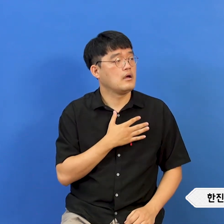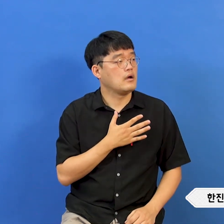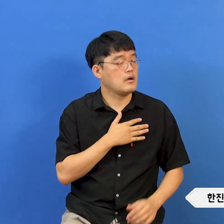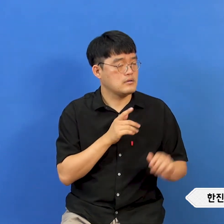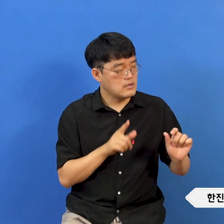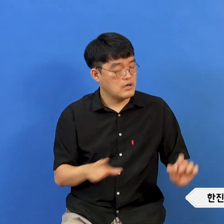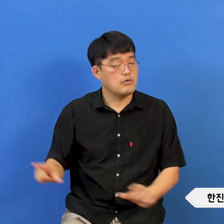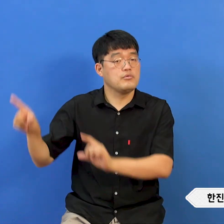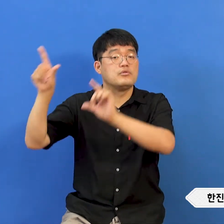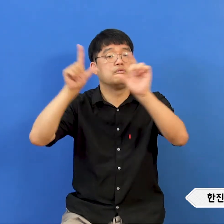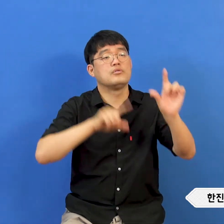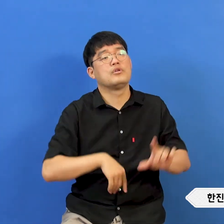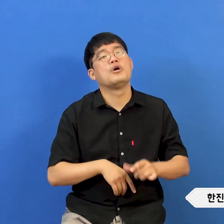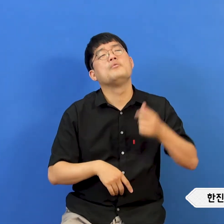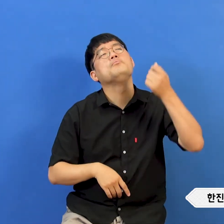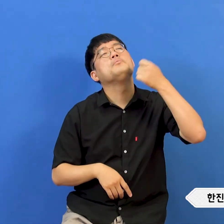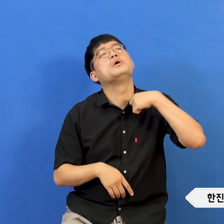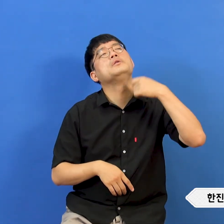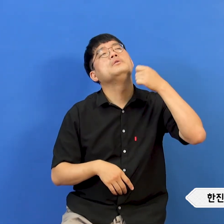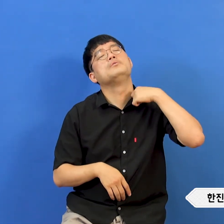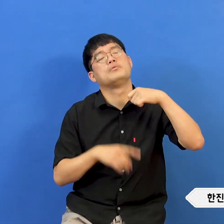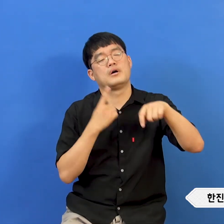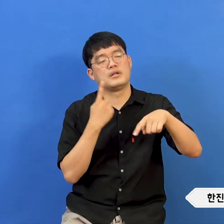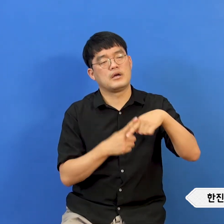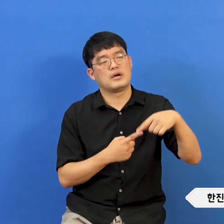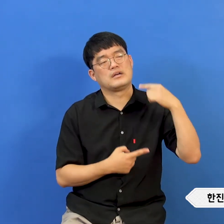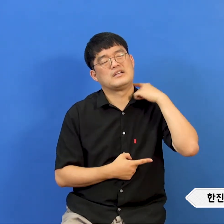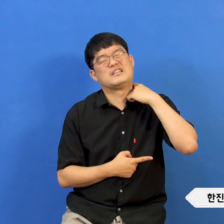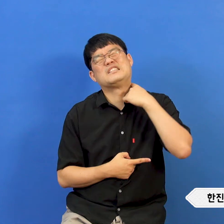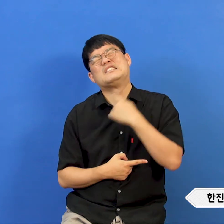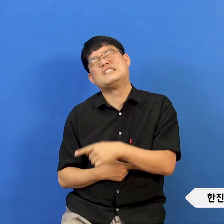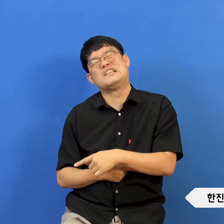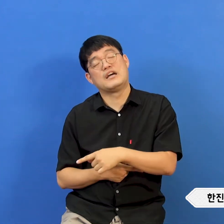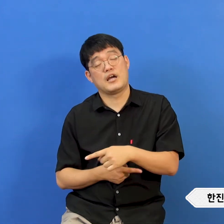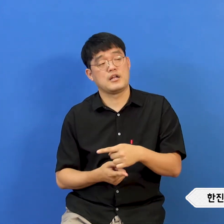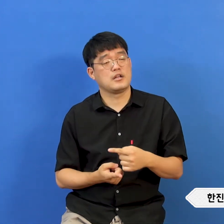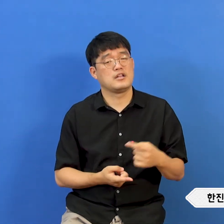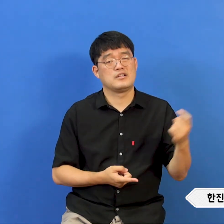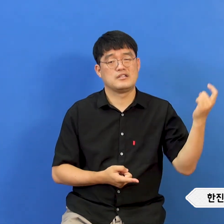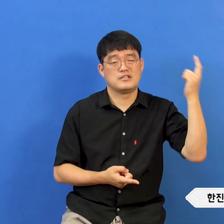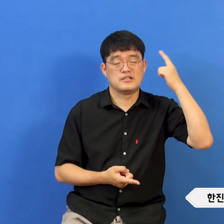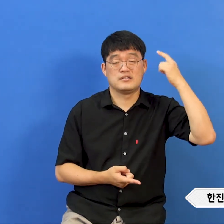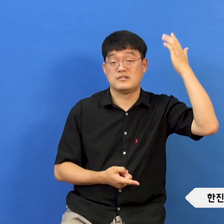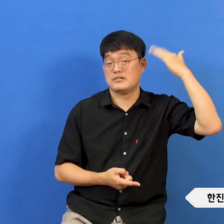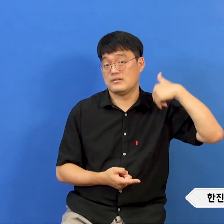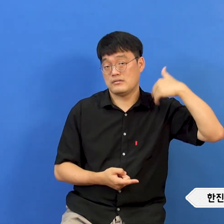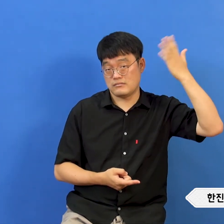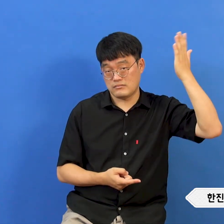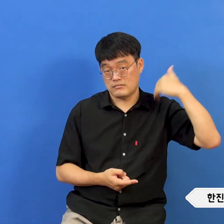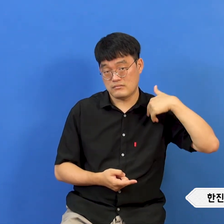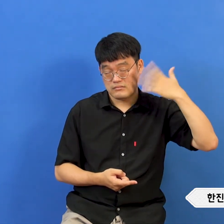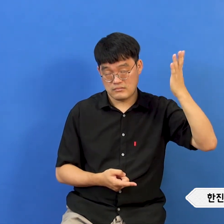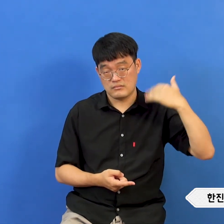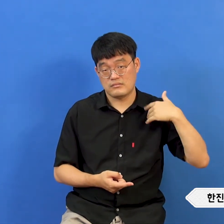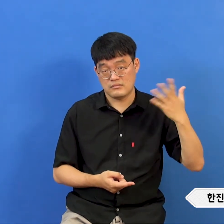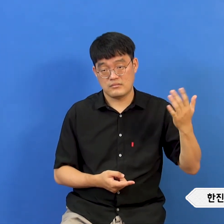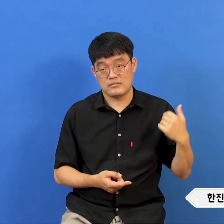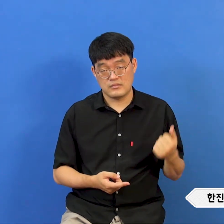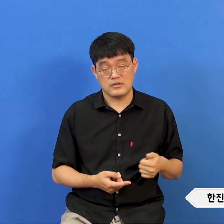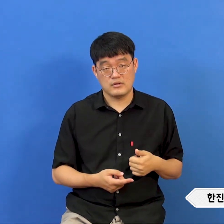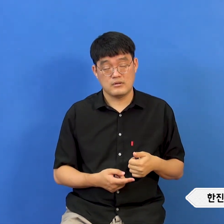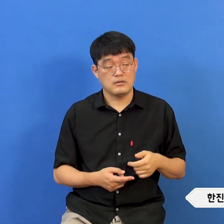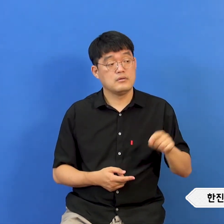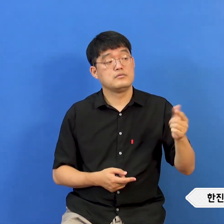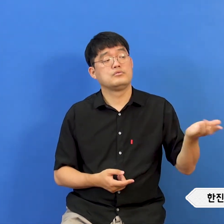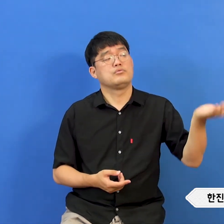살아오면서 면도하다가 목이 잘렸다는 말은 들어본 적이 없다. 사실 이발사가 과거에 정신병을